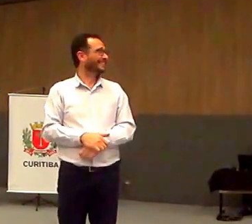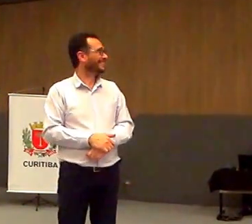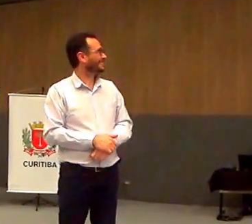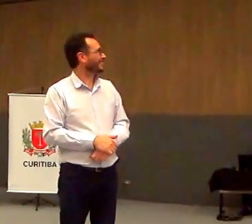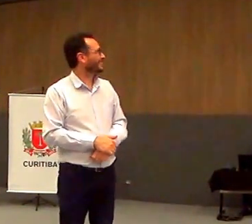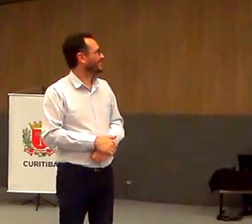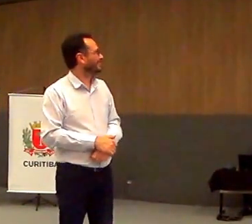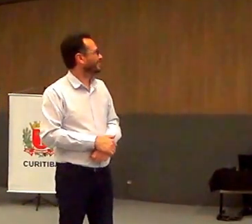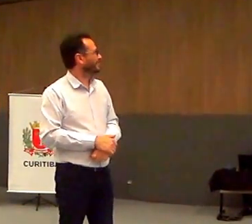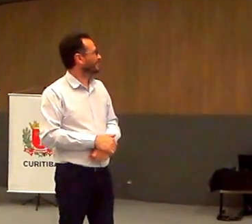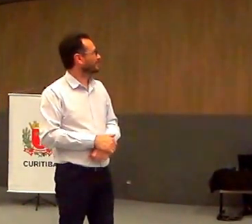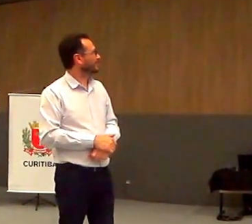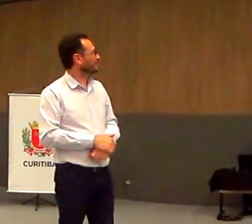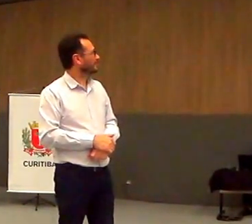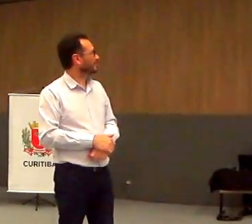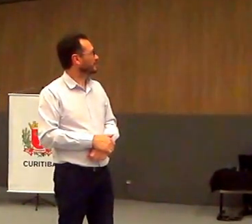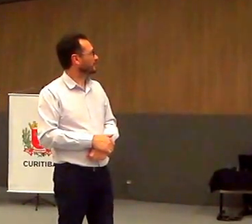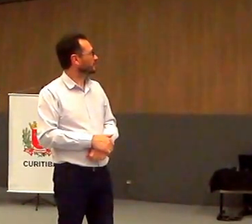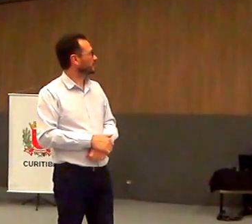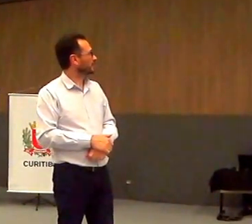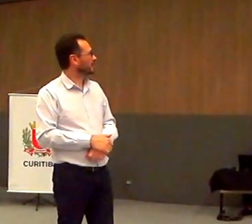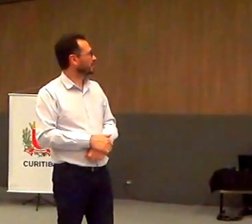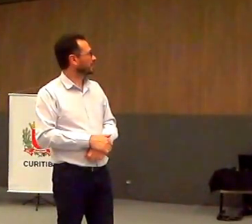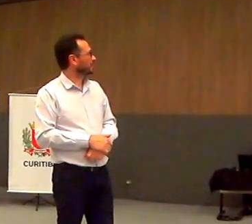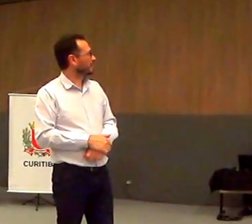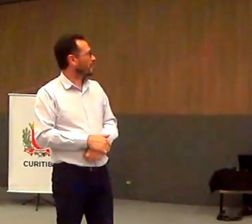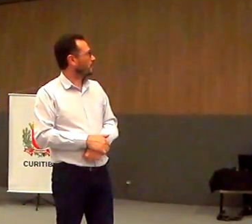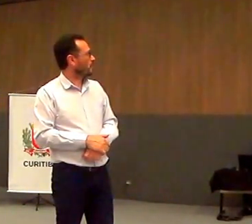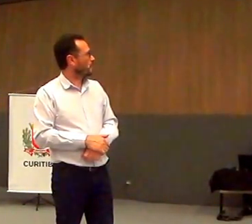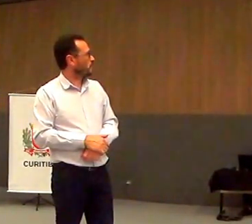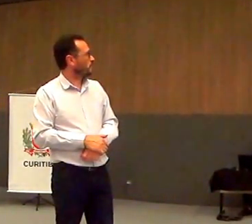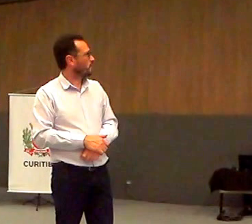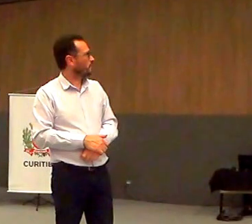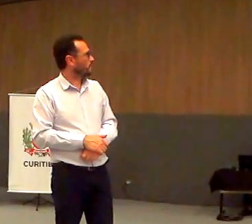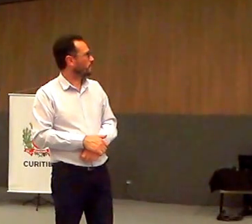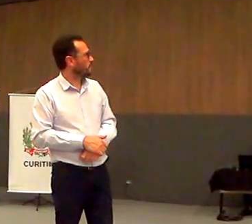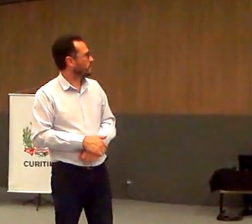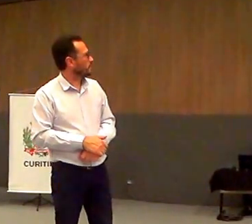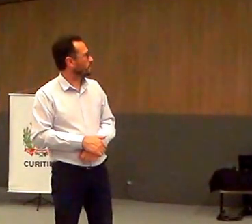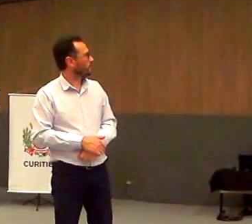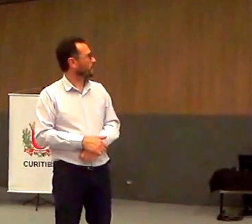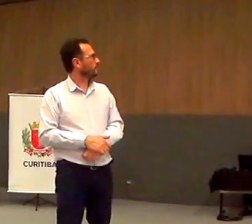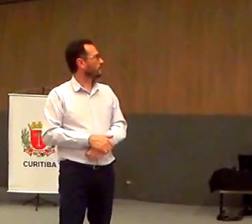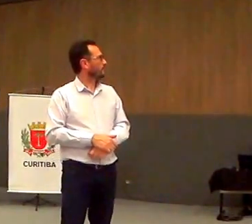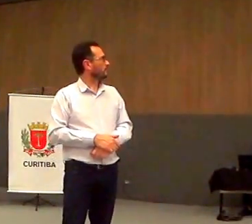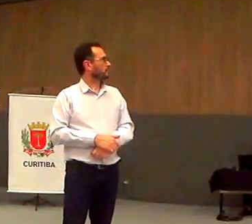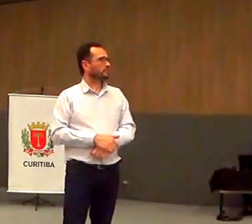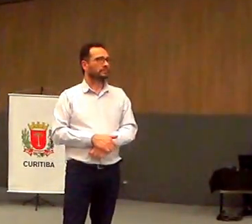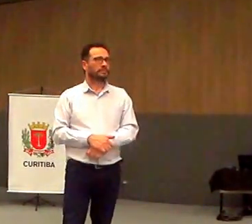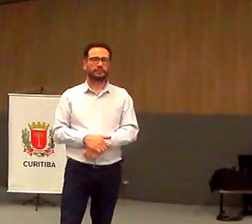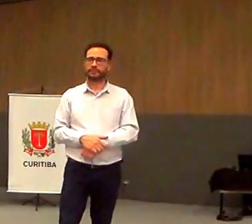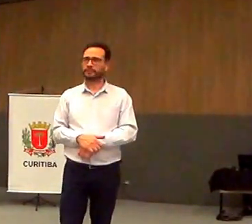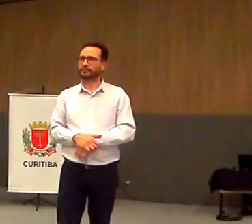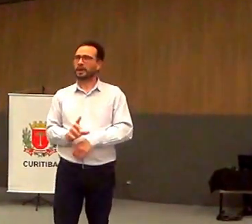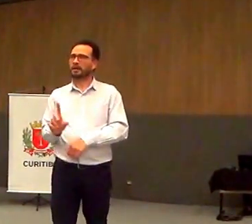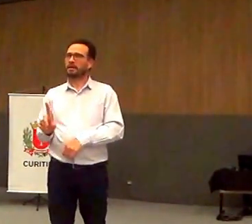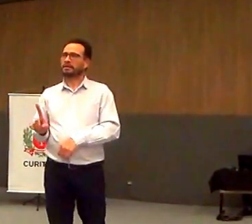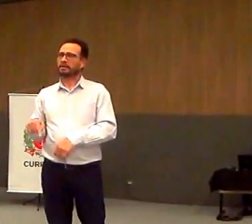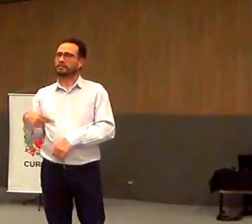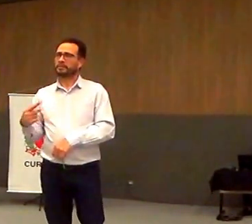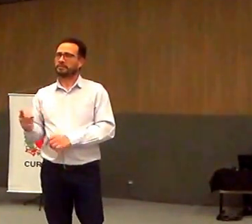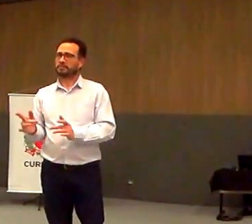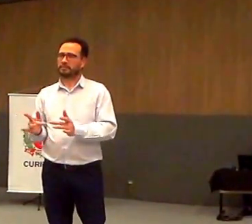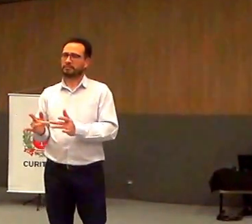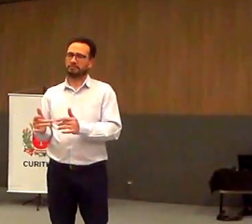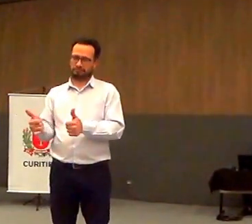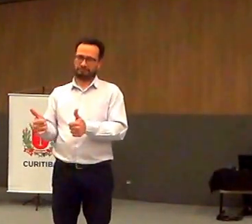2016, 31 mil pessoas foram acompanhadas, 24 mil famílias, temos quase 3.800 líderes